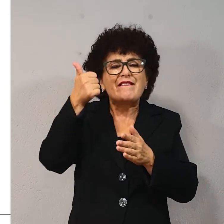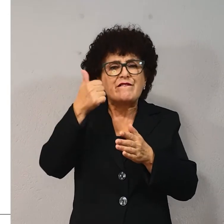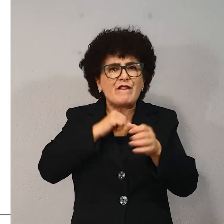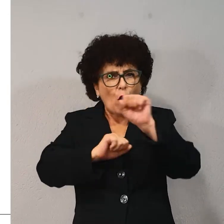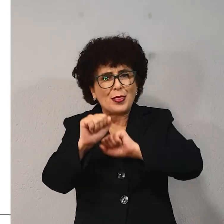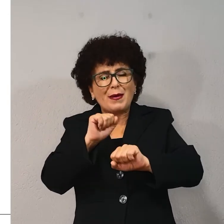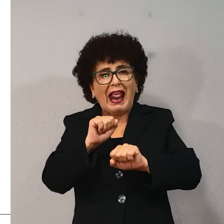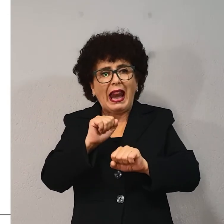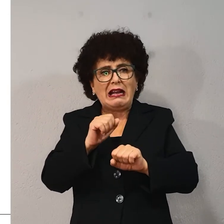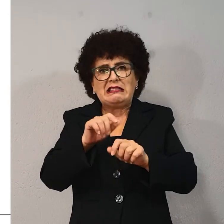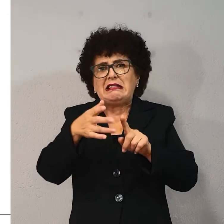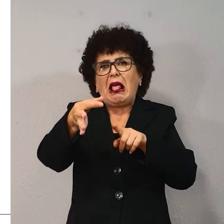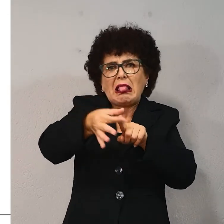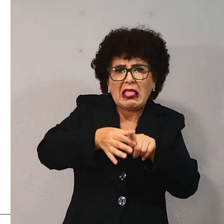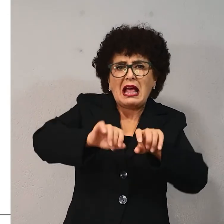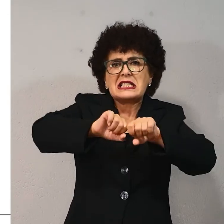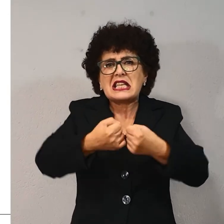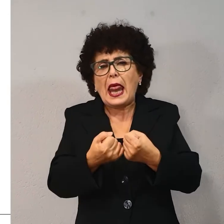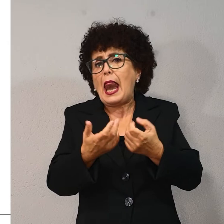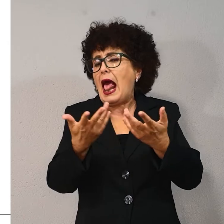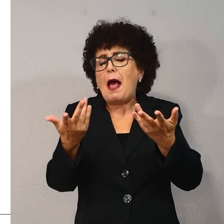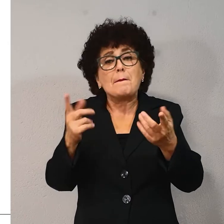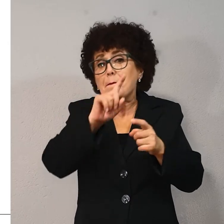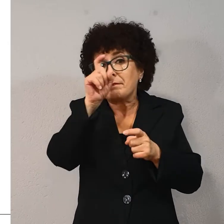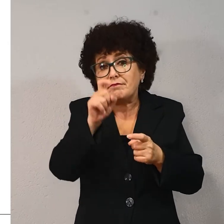контрацепција потврлил.